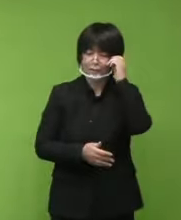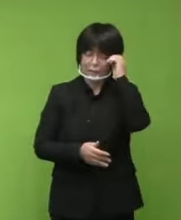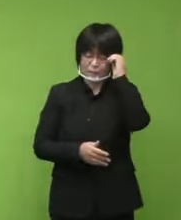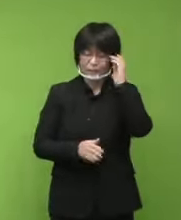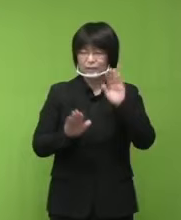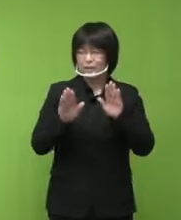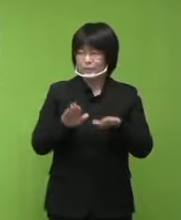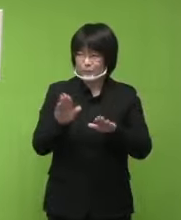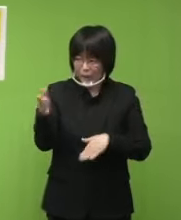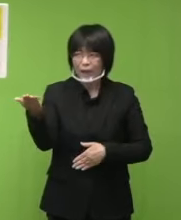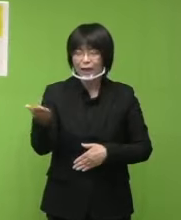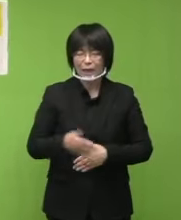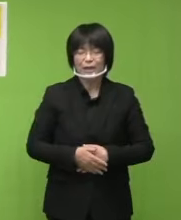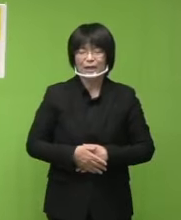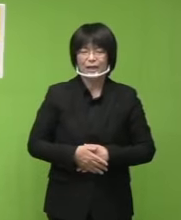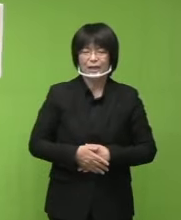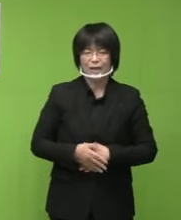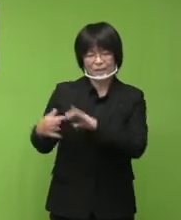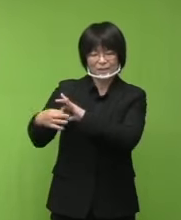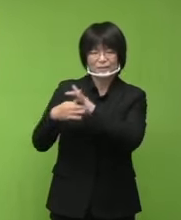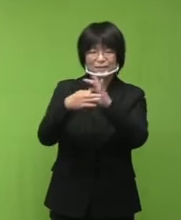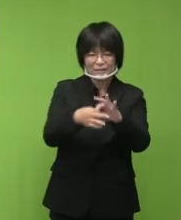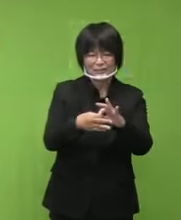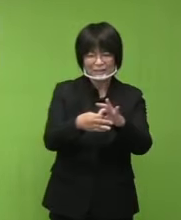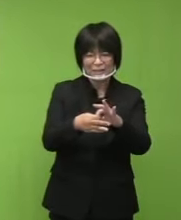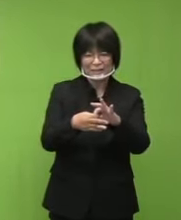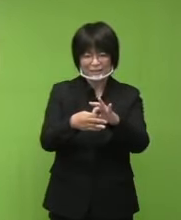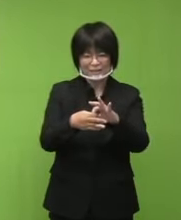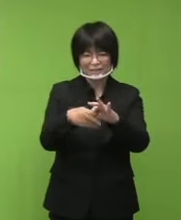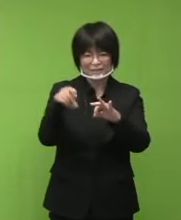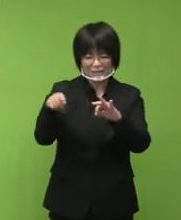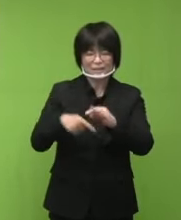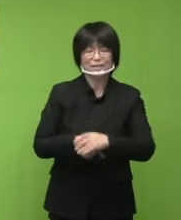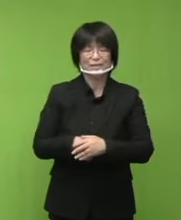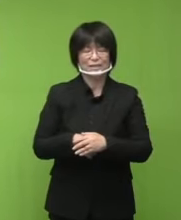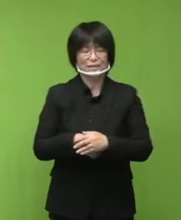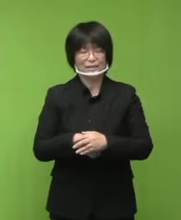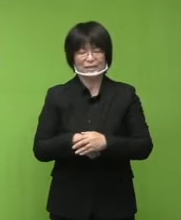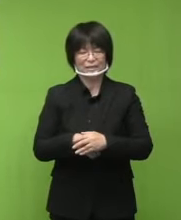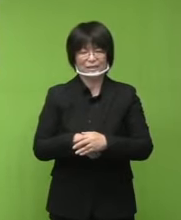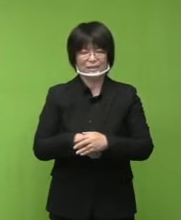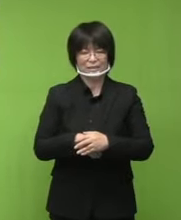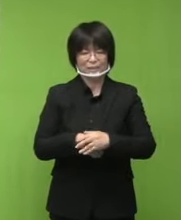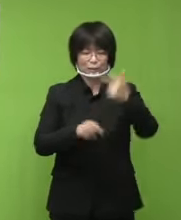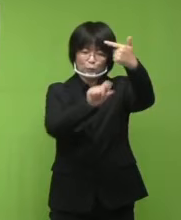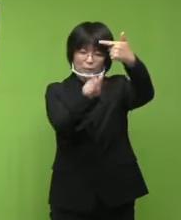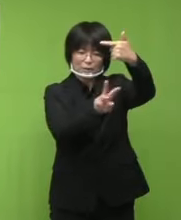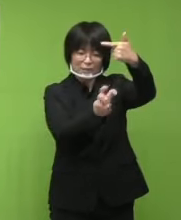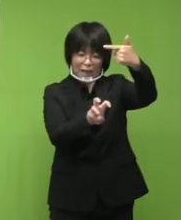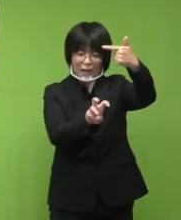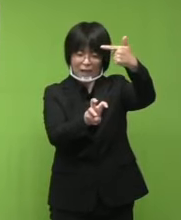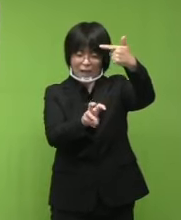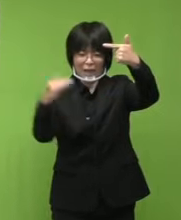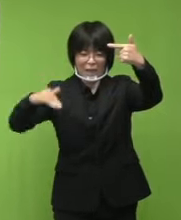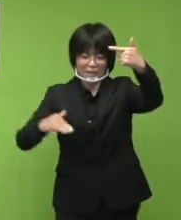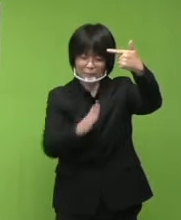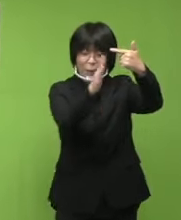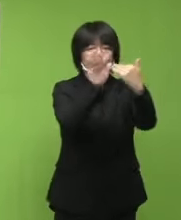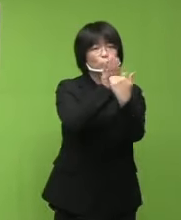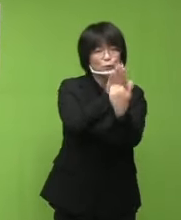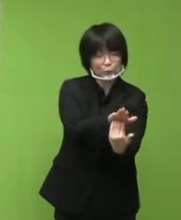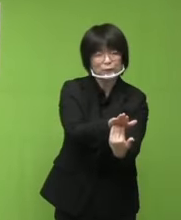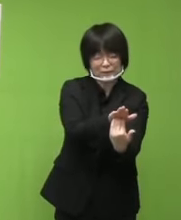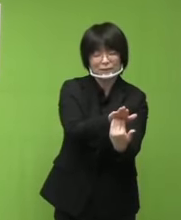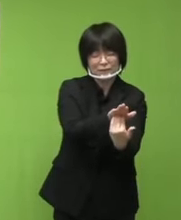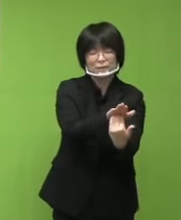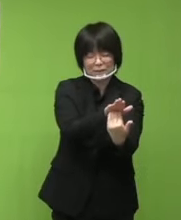ですので、今申し上げましたとおり、引き続きですね、月末30日までリバウンド阻止重点期間という